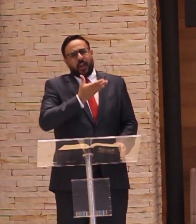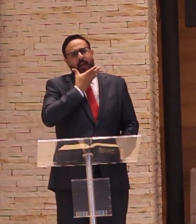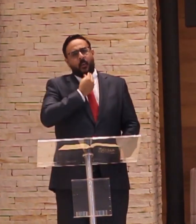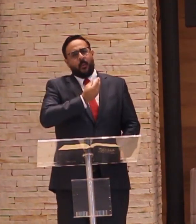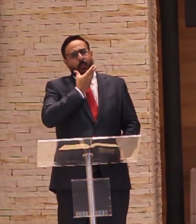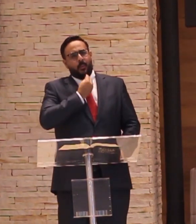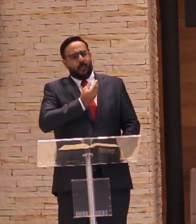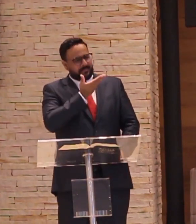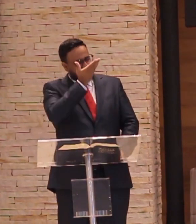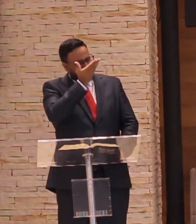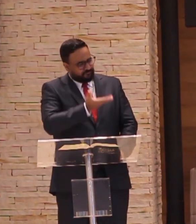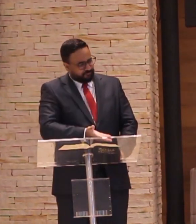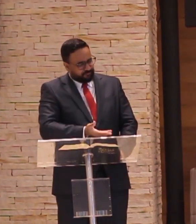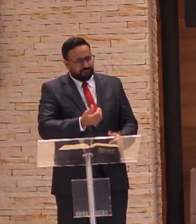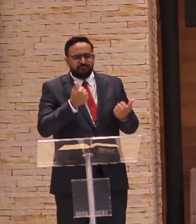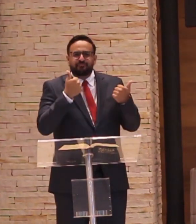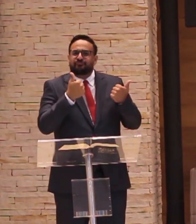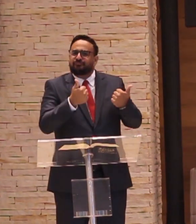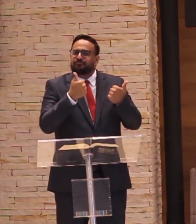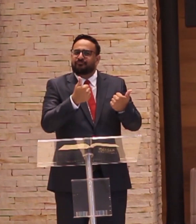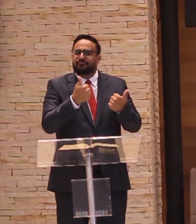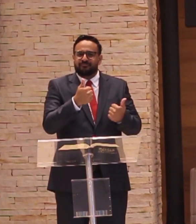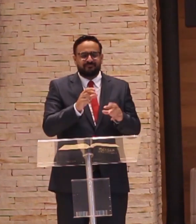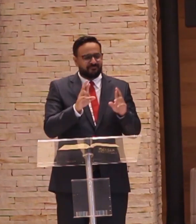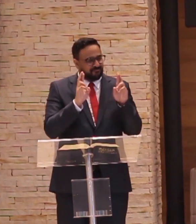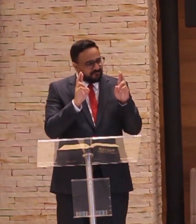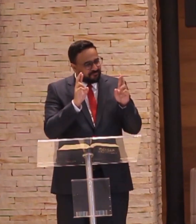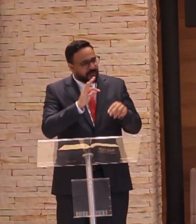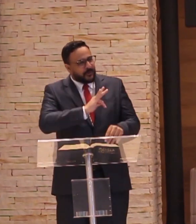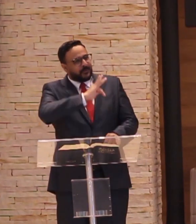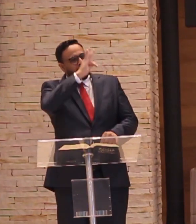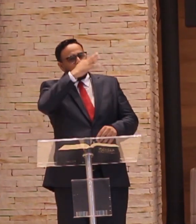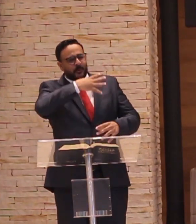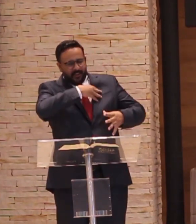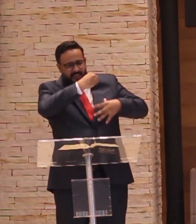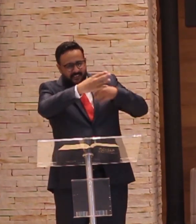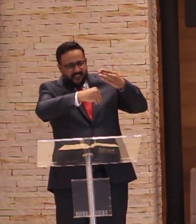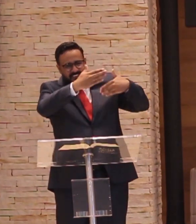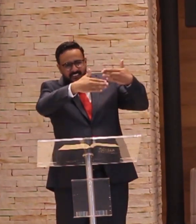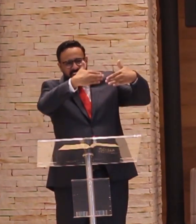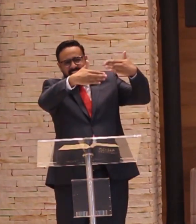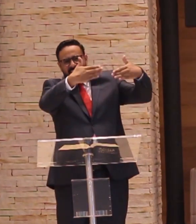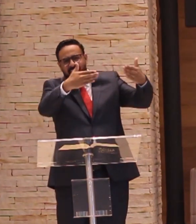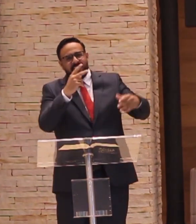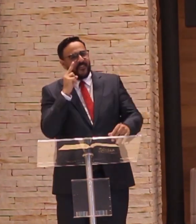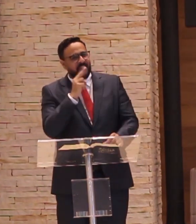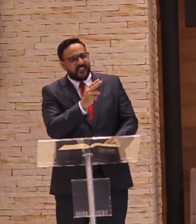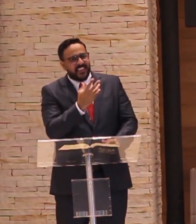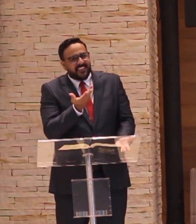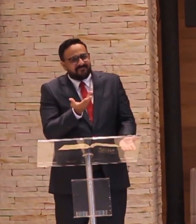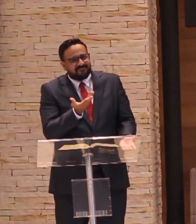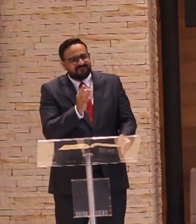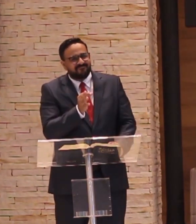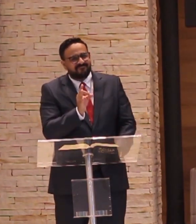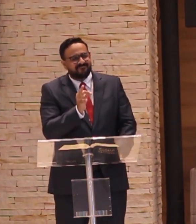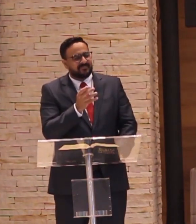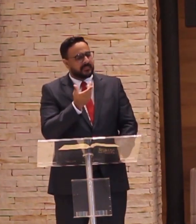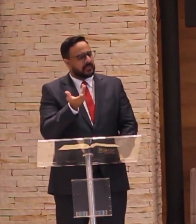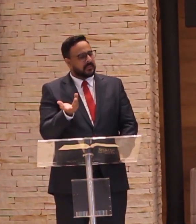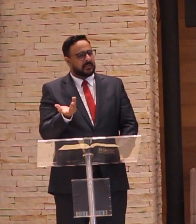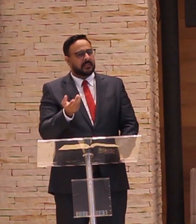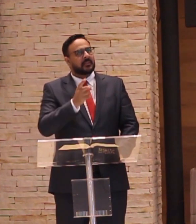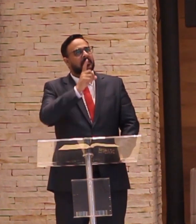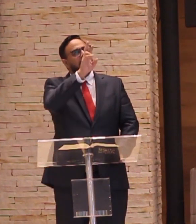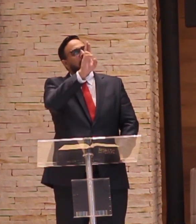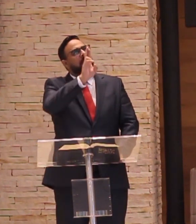ao pedido de Abraão. Ele já estava moço, e Abraão então depositou todas as suas esperanças de ser pai